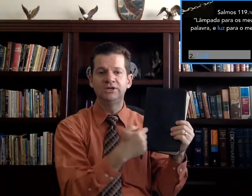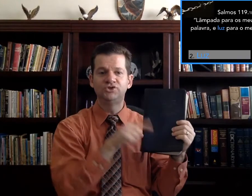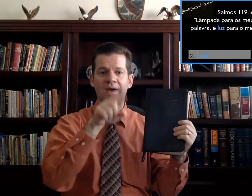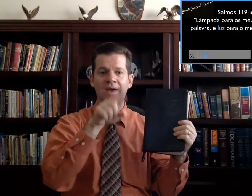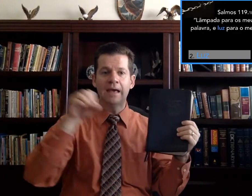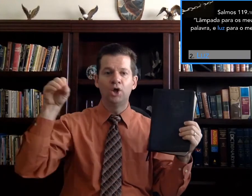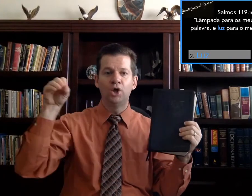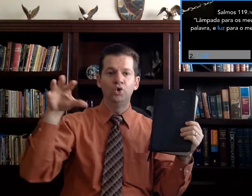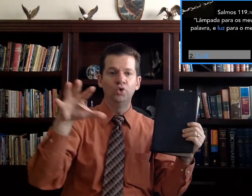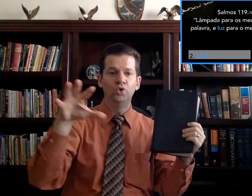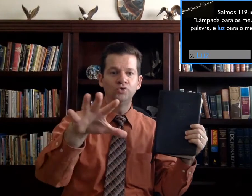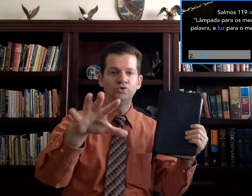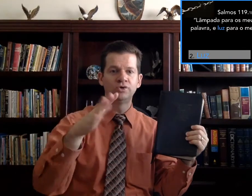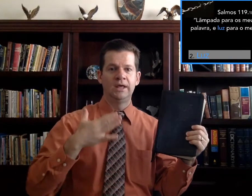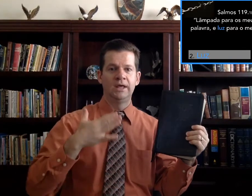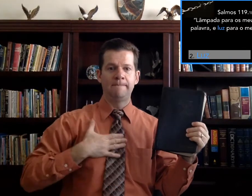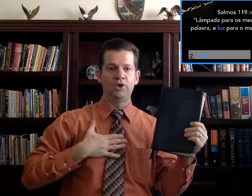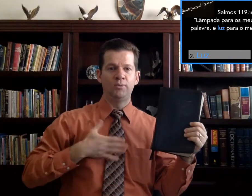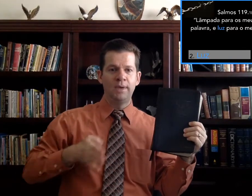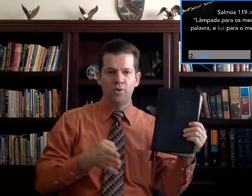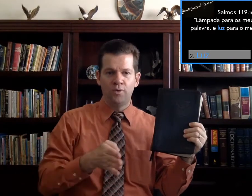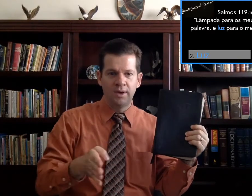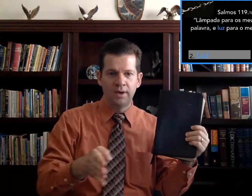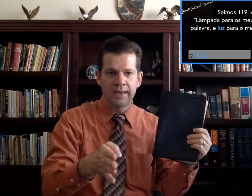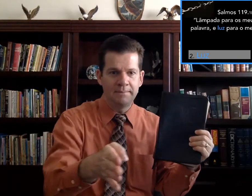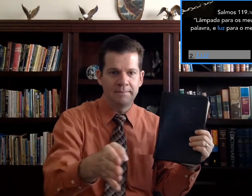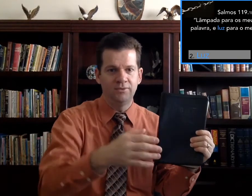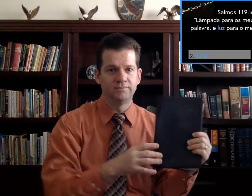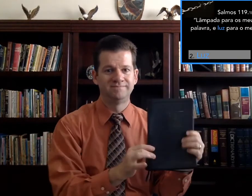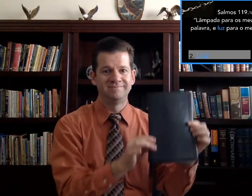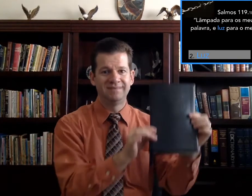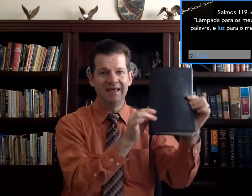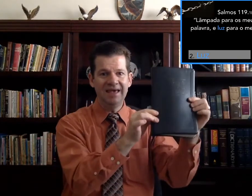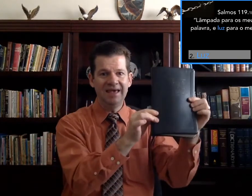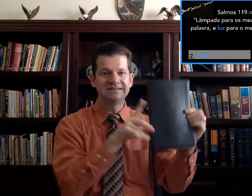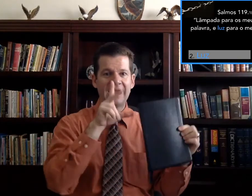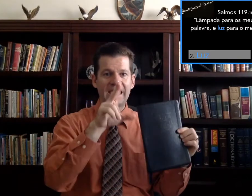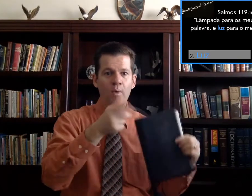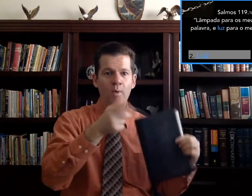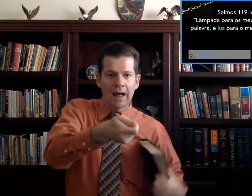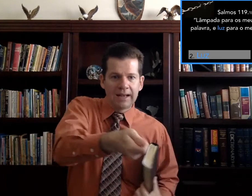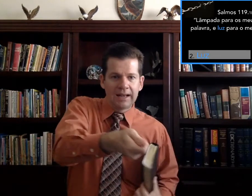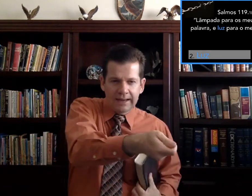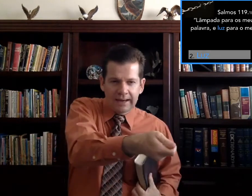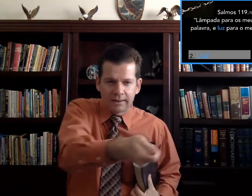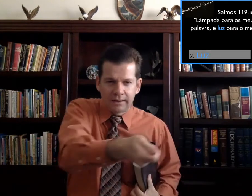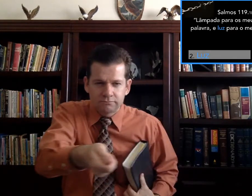Isso é luz para o meu caminho. Esse é igual a lanterna.